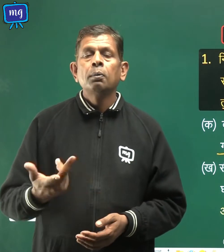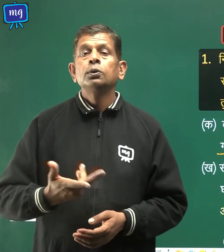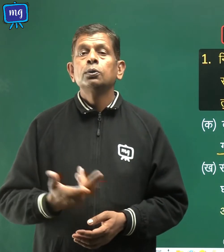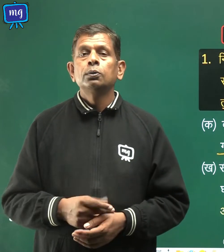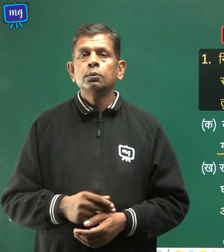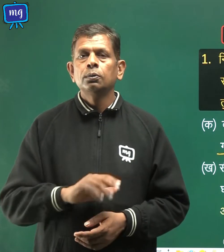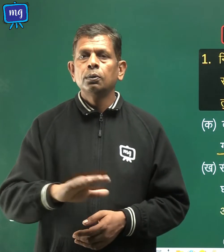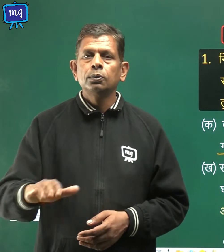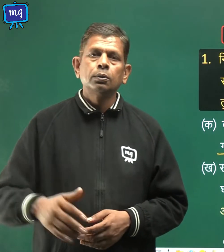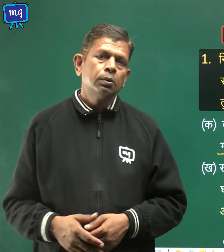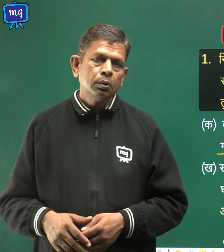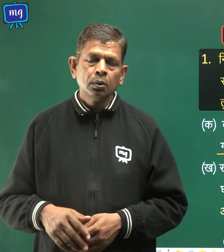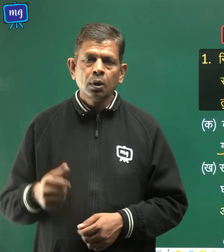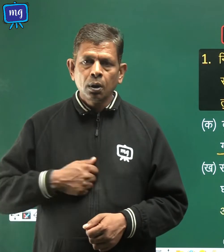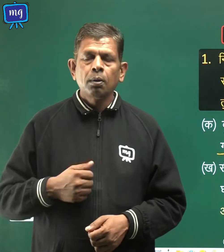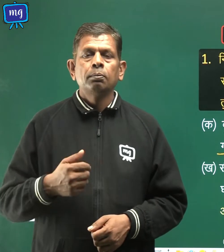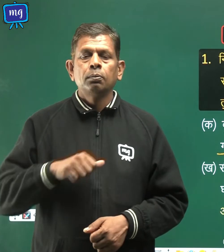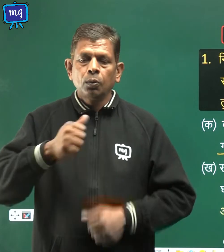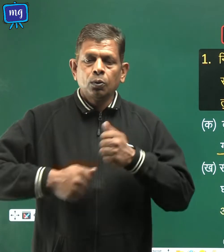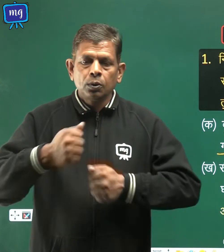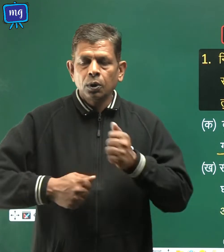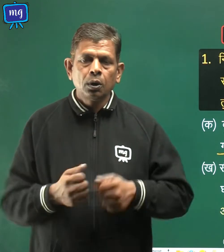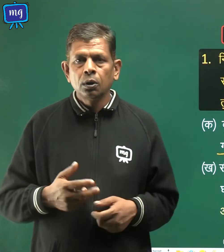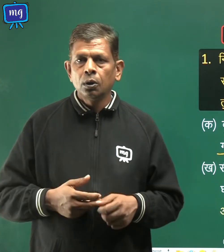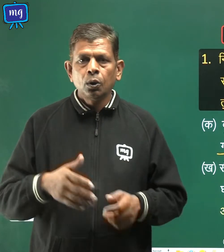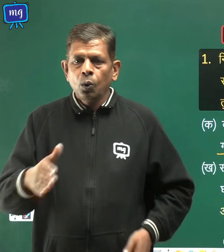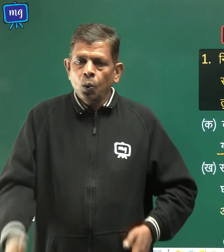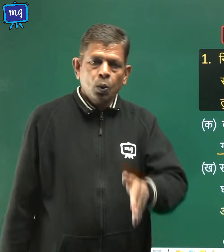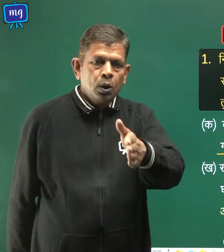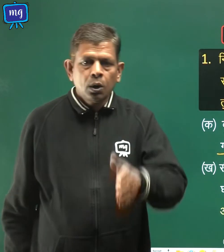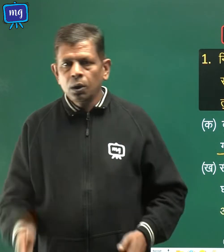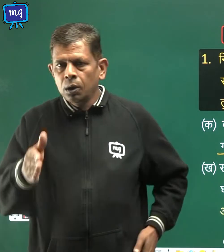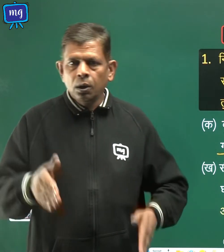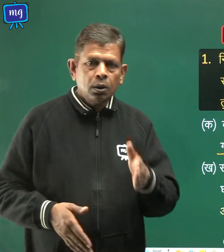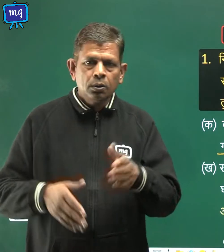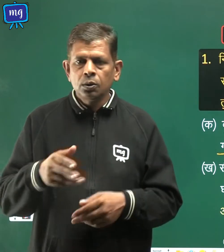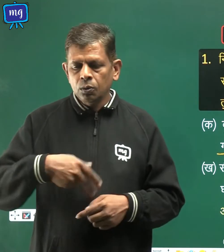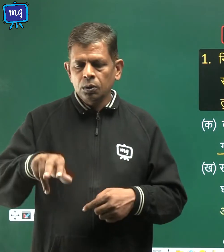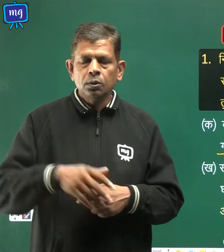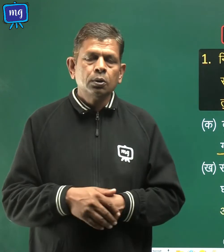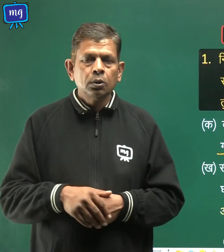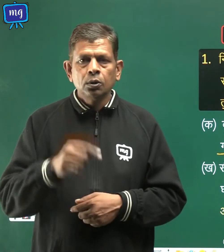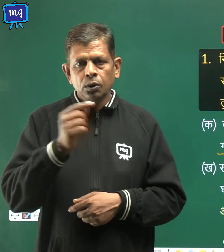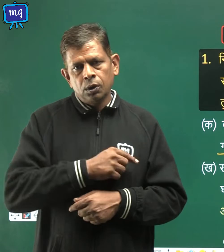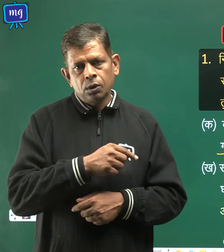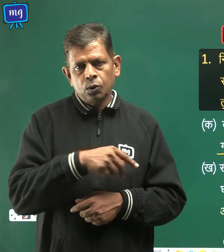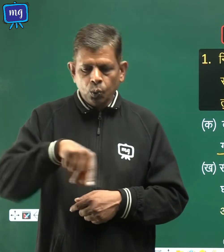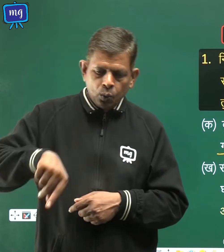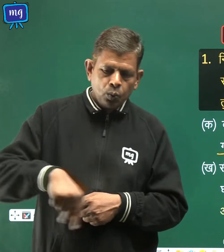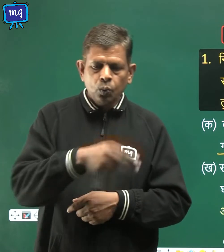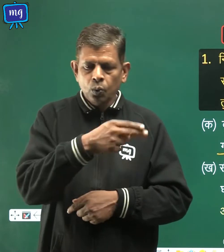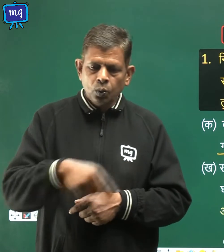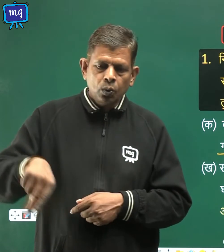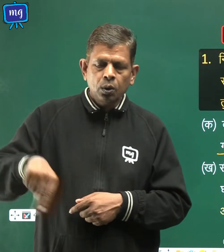बच्चों जब हम दौड़ते हैं तो हाथ हमारे आगे पीछे होते हैं, तो यह दोलन गति